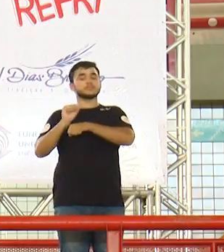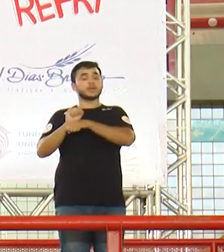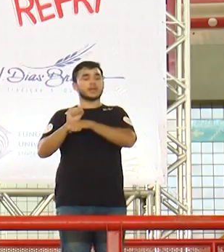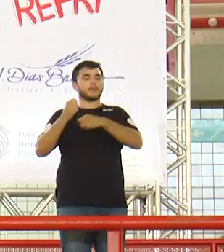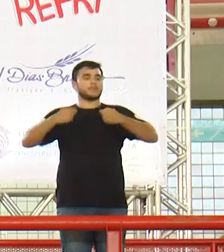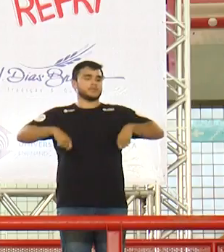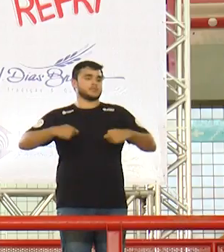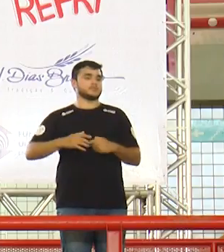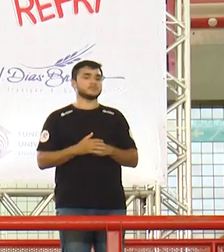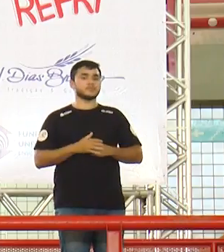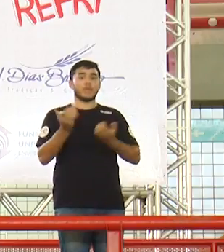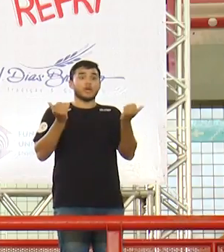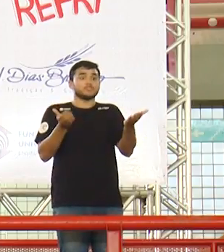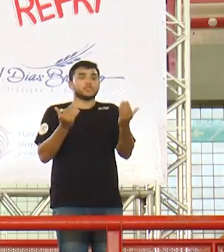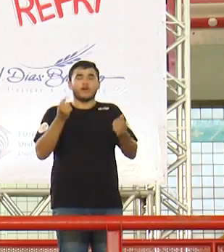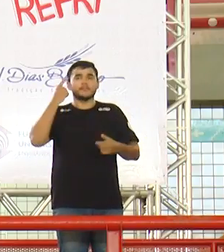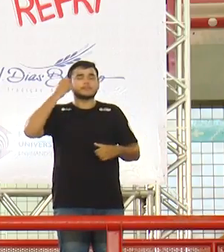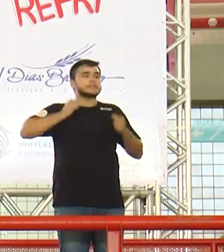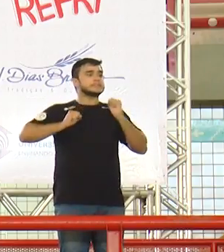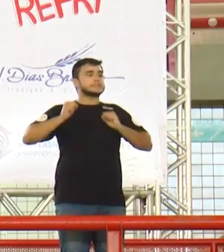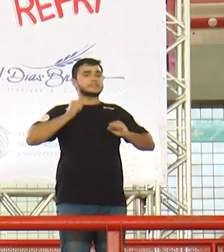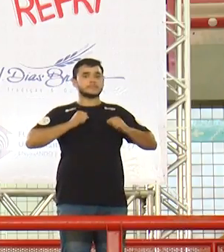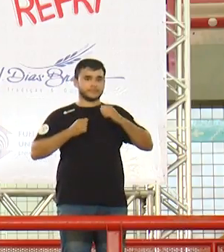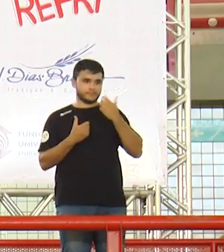esperar. Aí, ó.